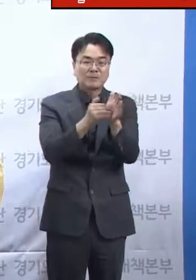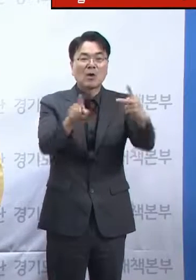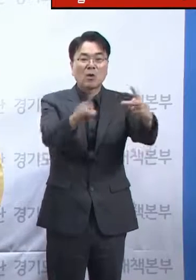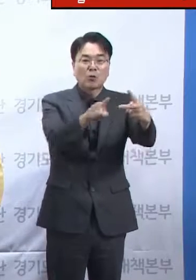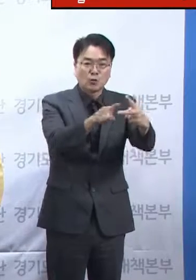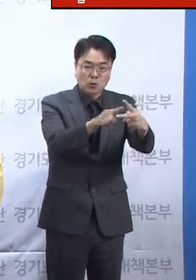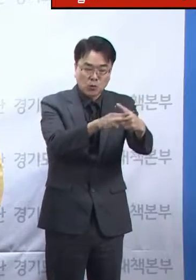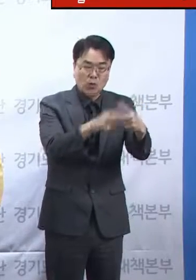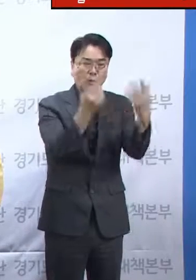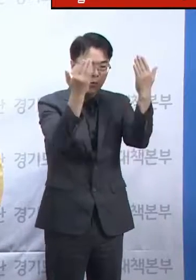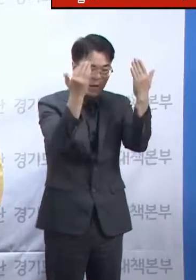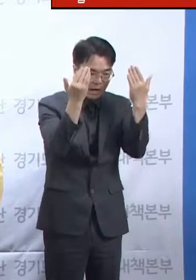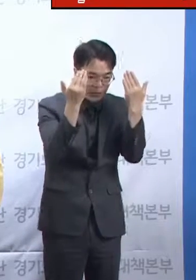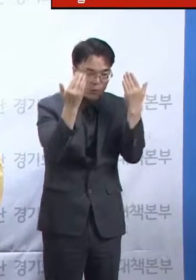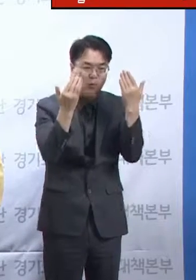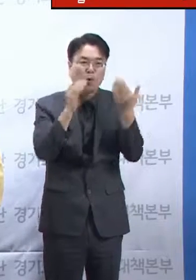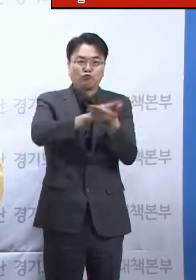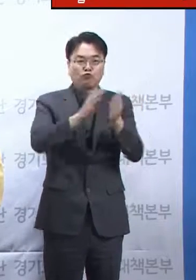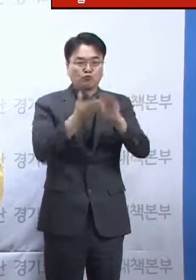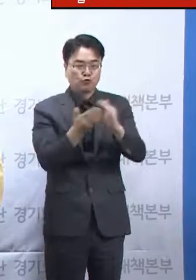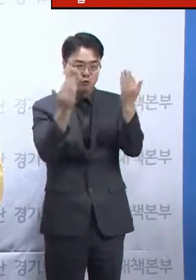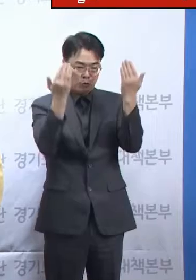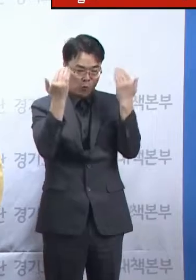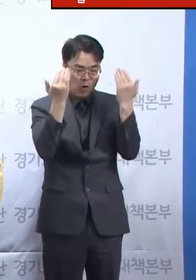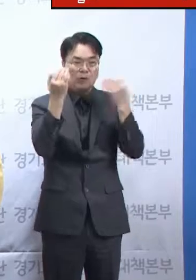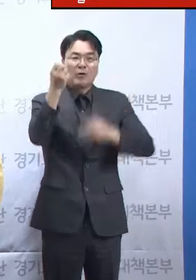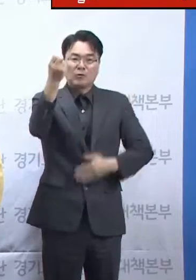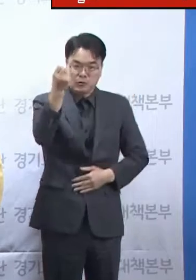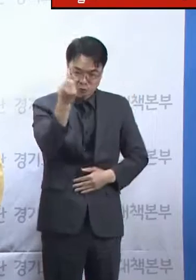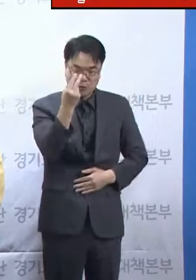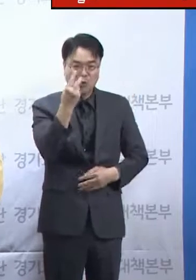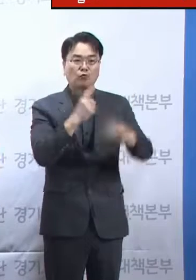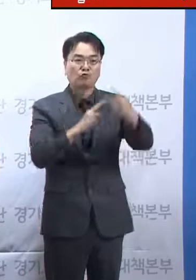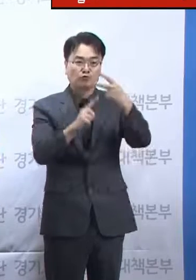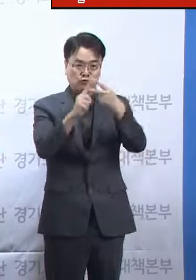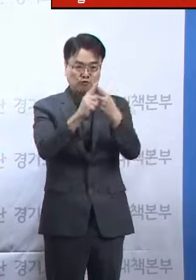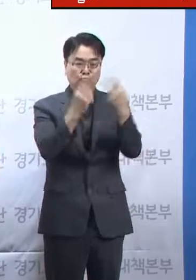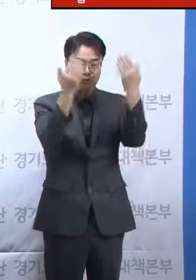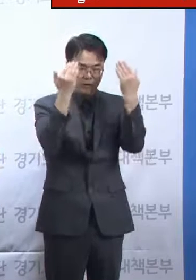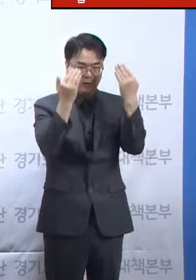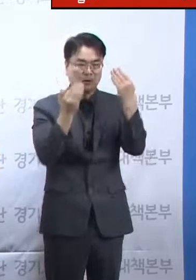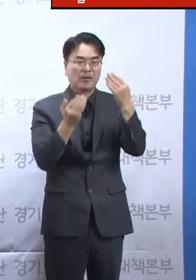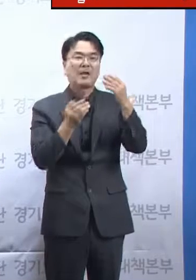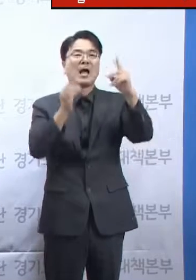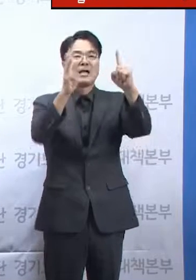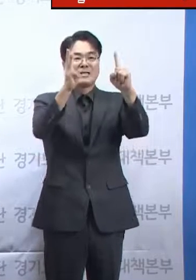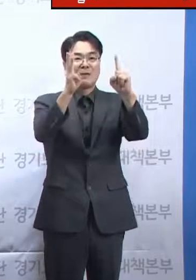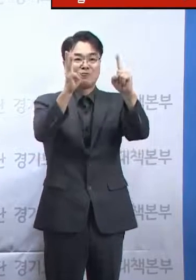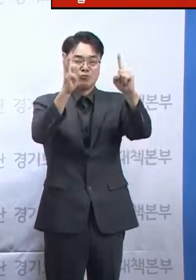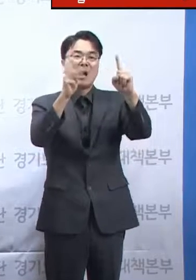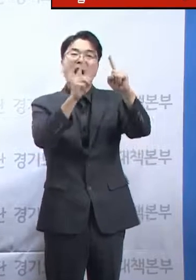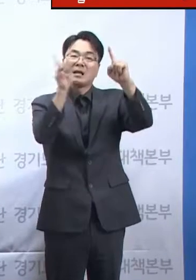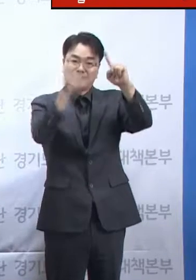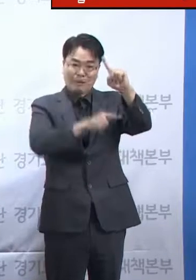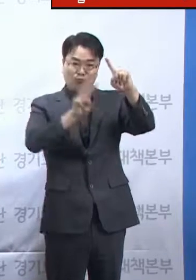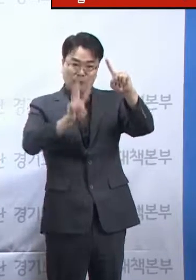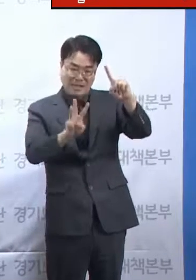초등학교, 유치원, 초등학교, 중학교까지는 3분의 1만 등교 수업을 하고 3분의 2는